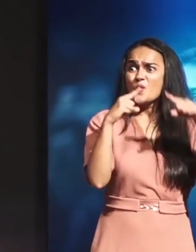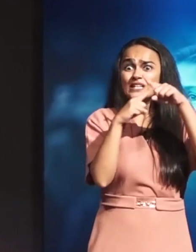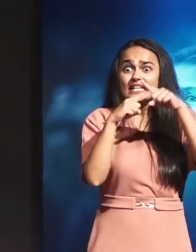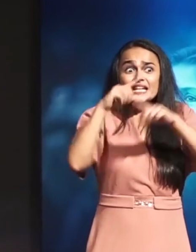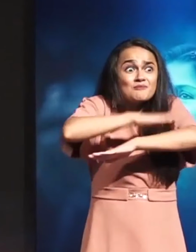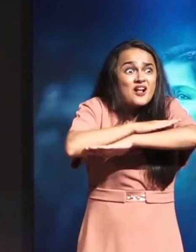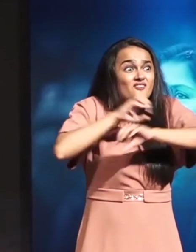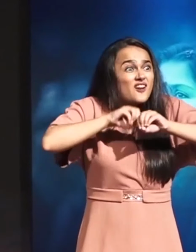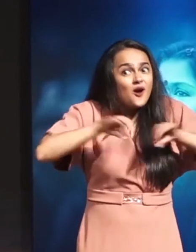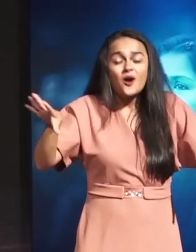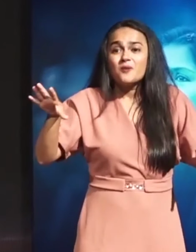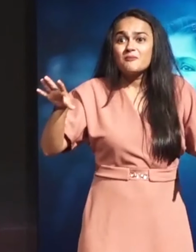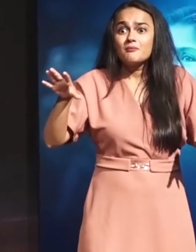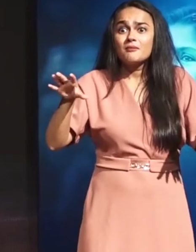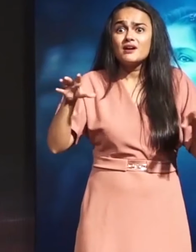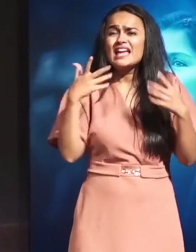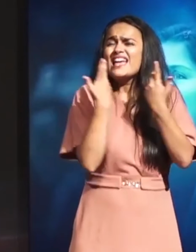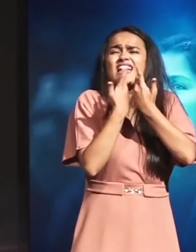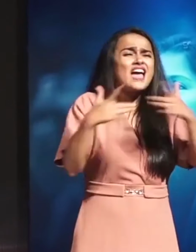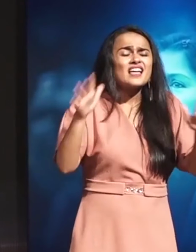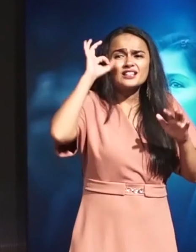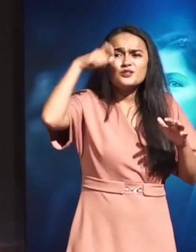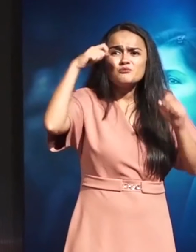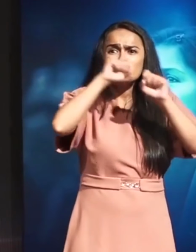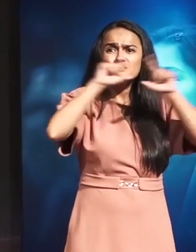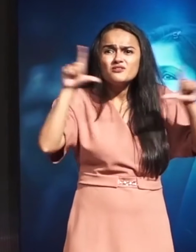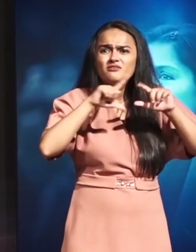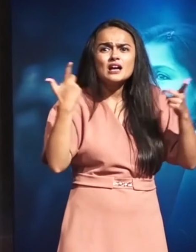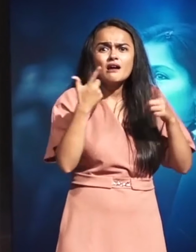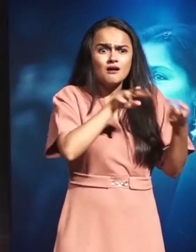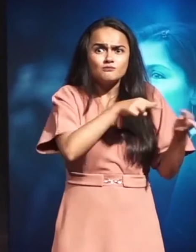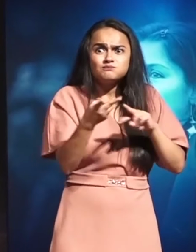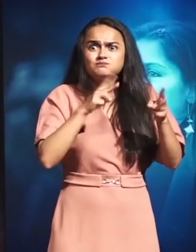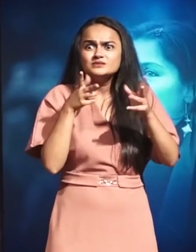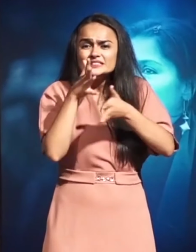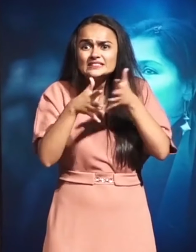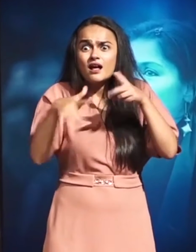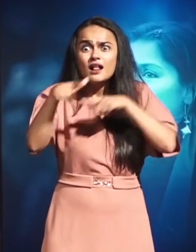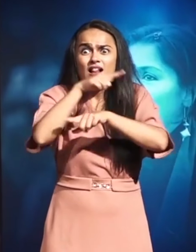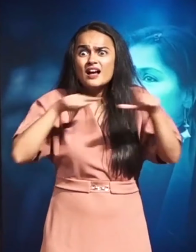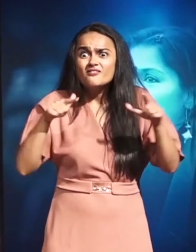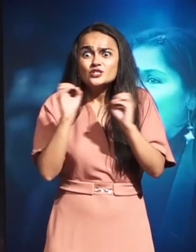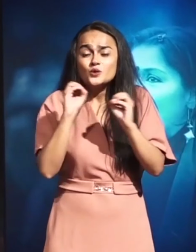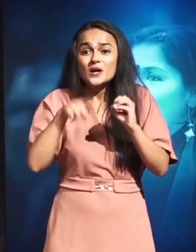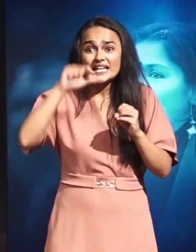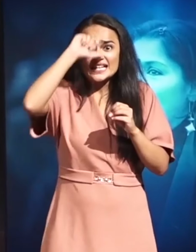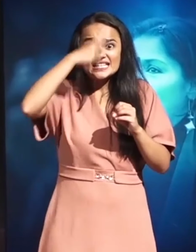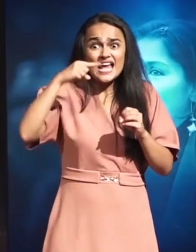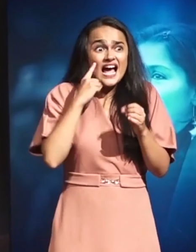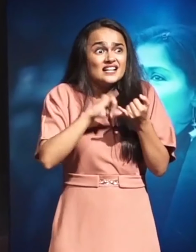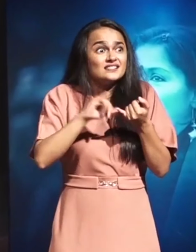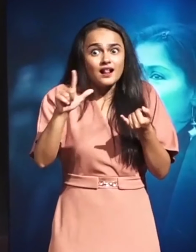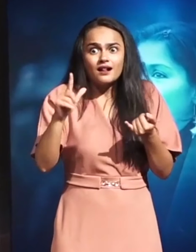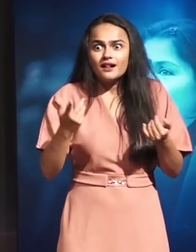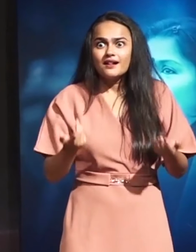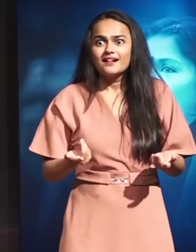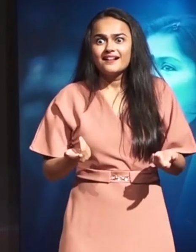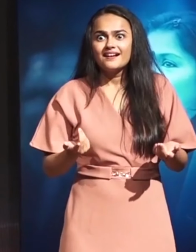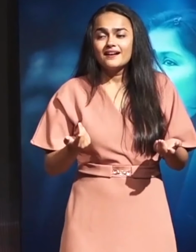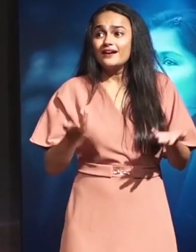प्लेटफॉर्म एनी मूवी हैव बीन ट्रांसलेटेड इनटू साइन लैंग्वेज स्पेशली इंडियन साइन लैंग्वेज